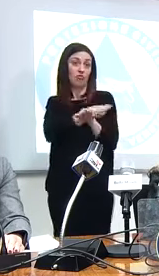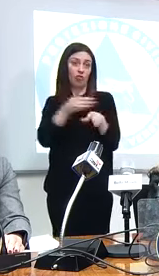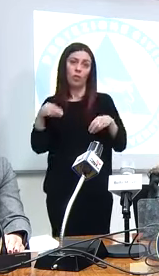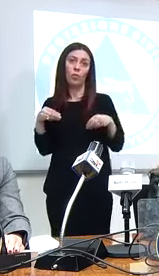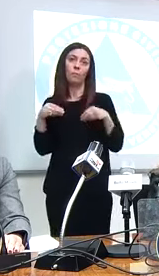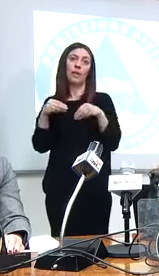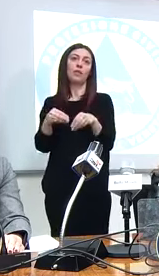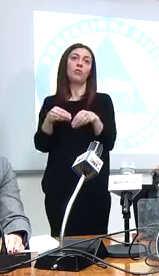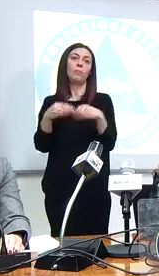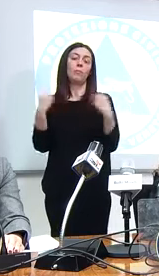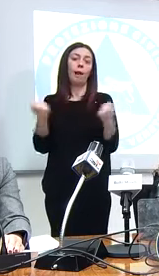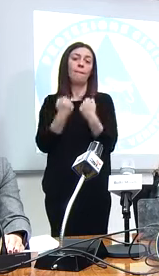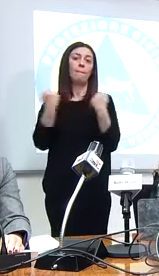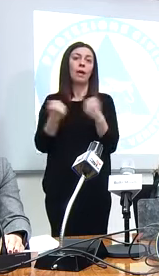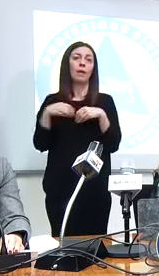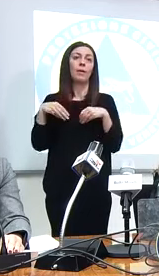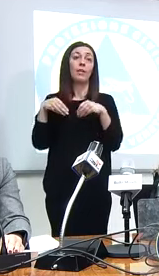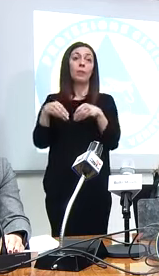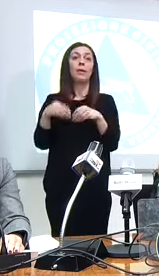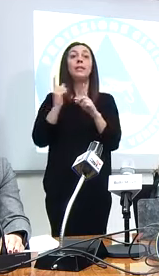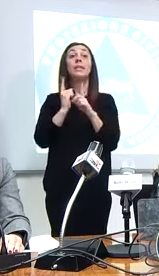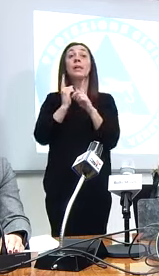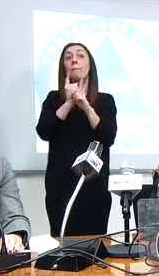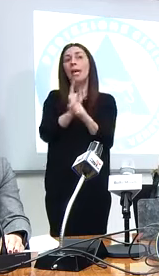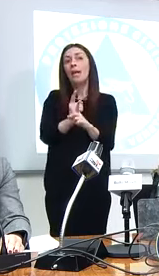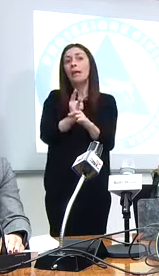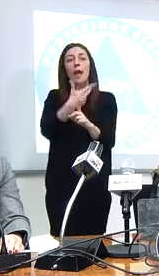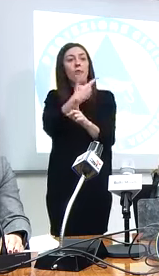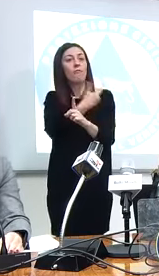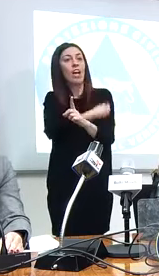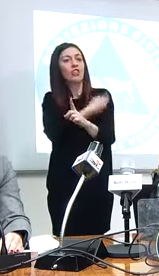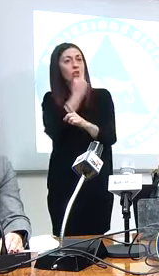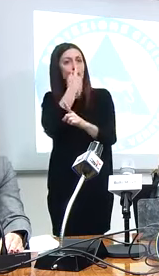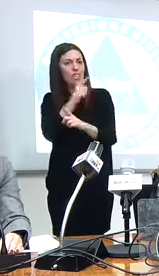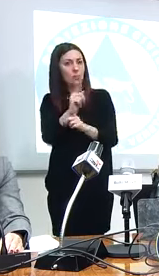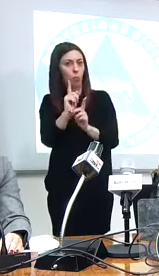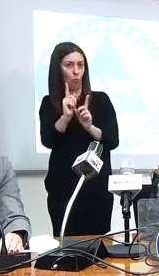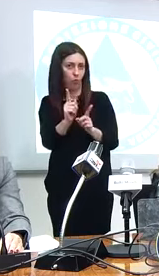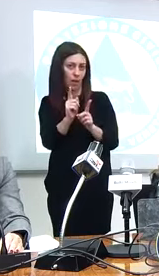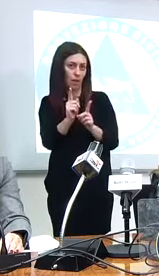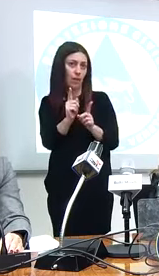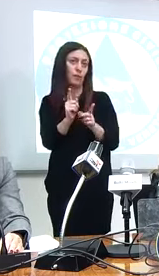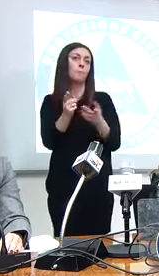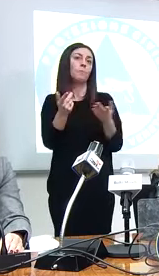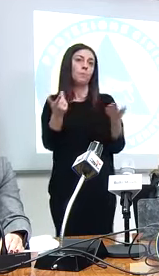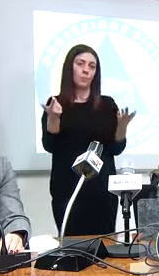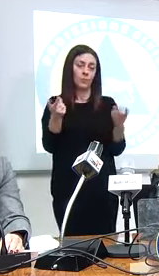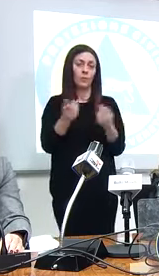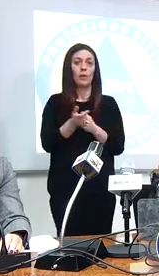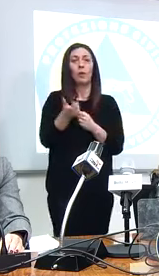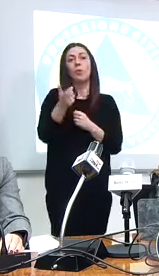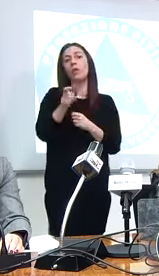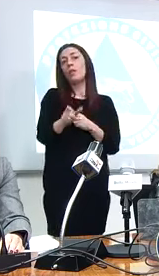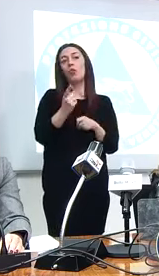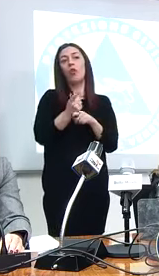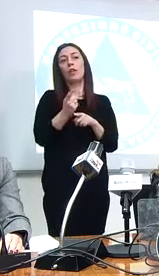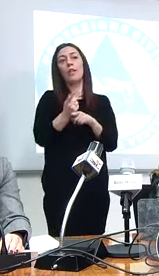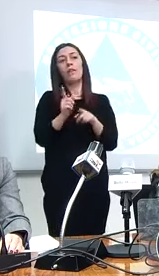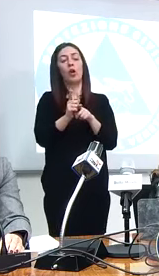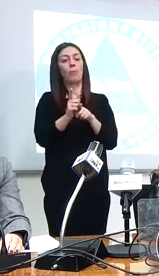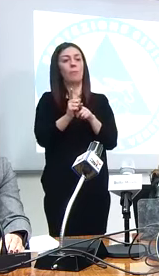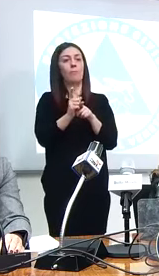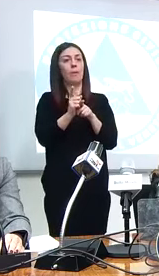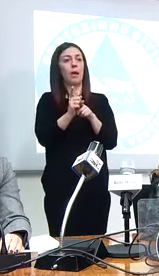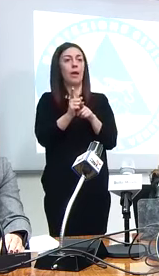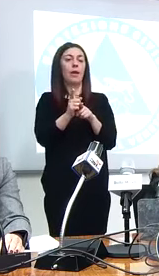vaccinale. Dipende chiaramente dalla tipologia di vaccino, perché deve essere un vaccino non ricostituito, che non ha la catena del freddo, insomma, come